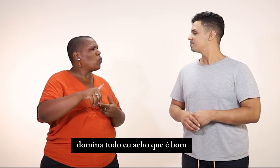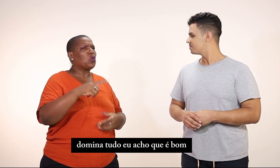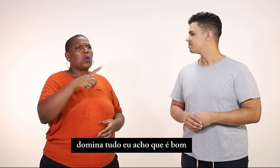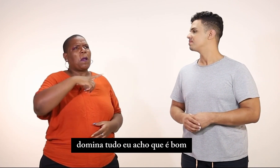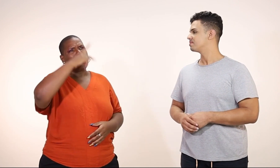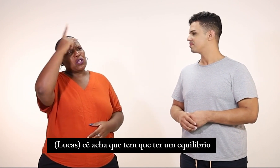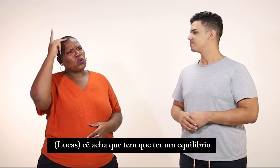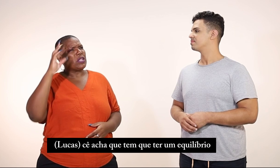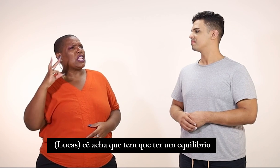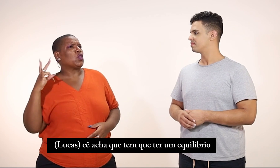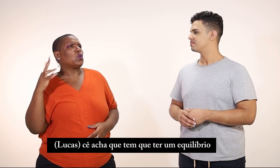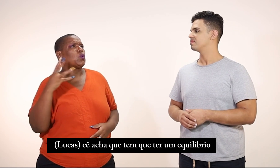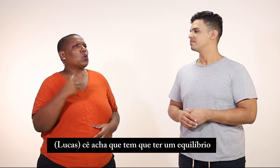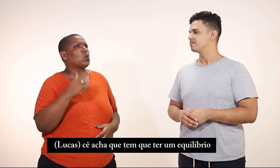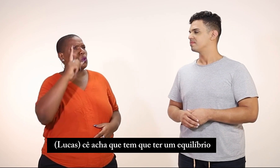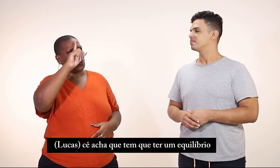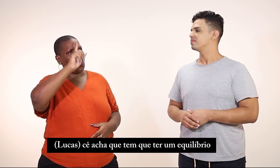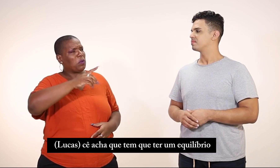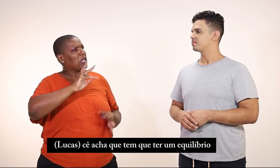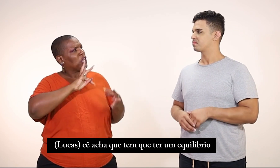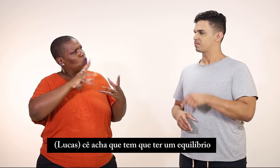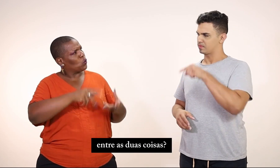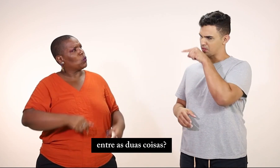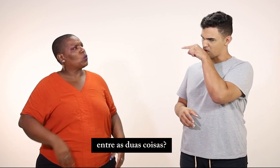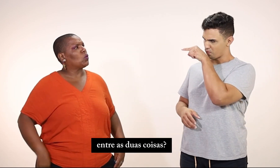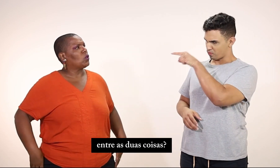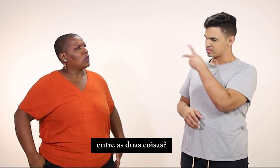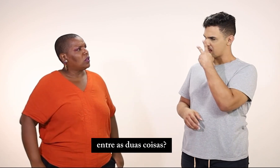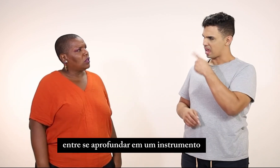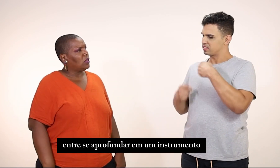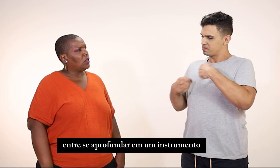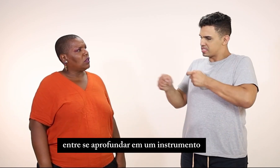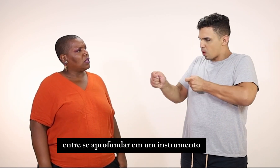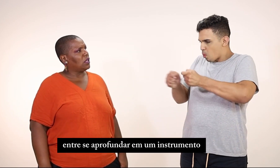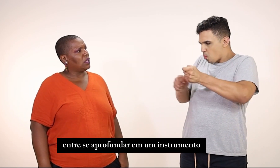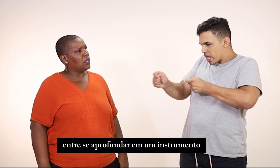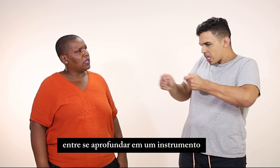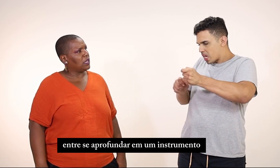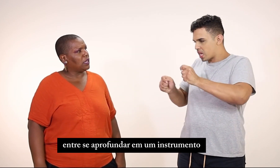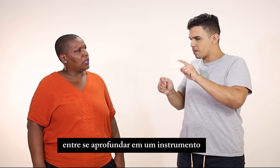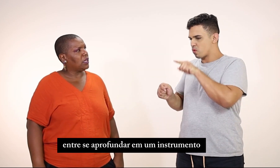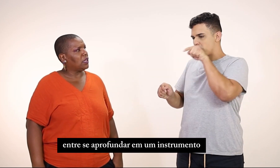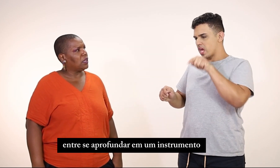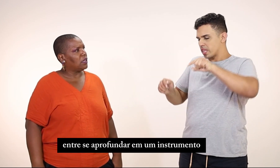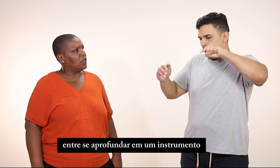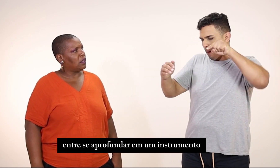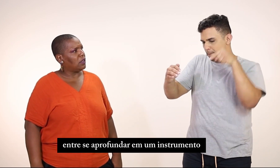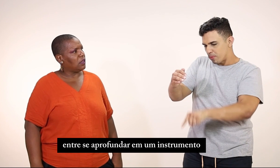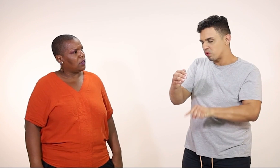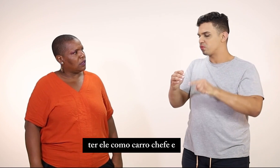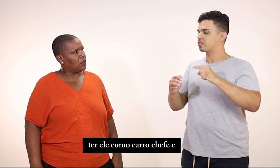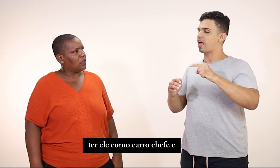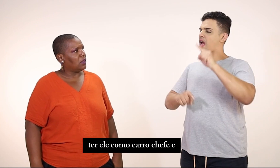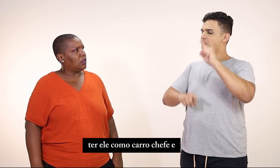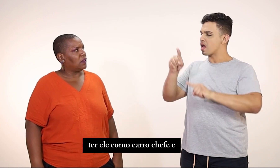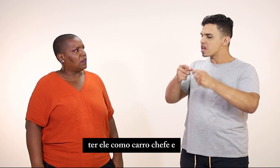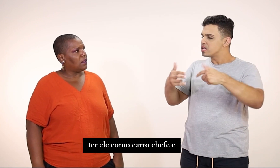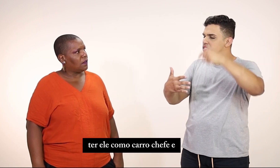tudo. Eu acho que é bom. Você acha que tem que ter um equilíbrio entre as duas coisas? Entre se aprofundar em um instrumento, ter ele como carro-chefe